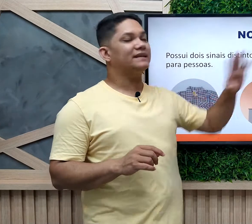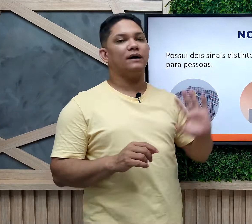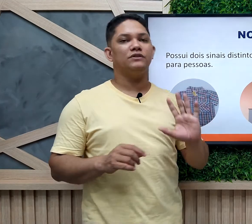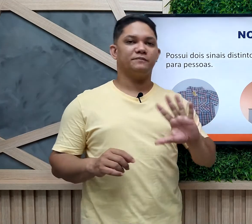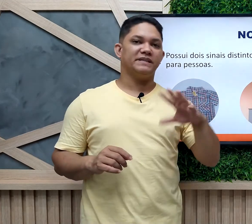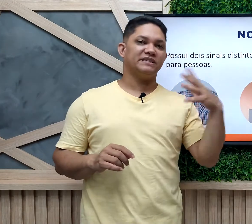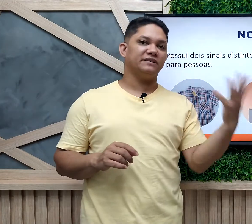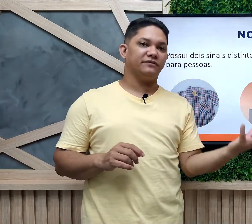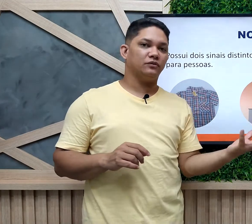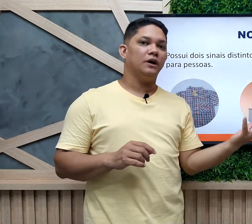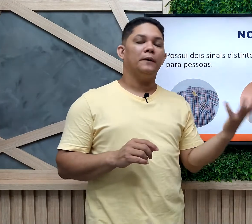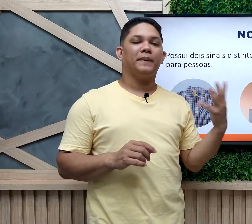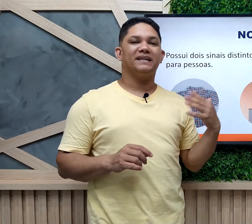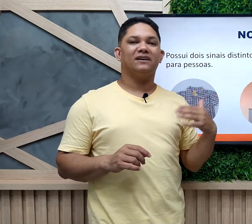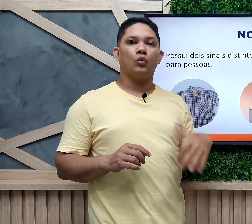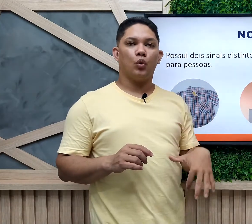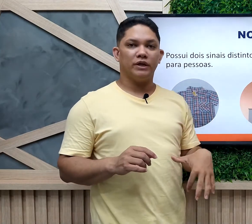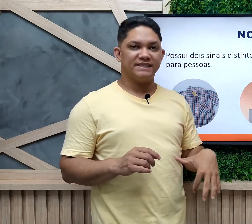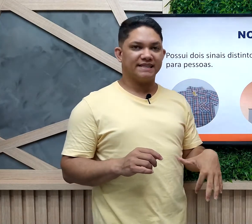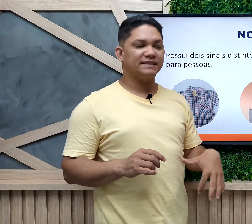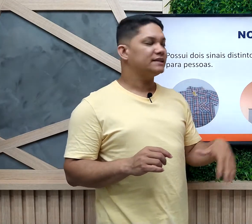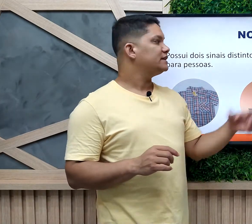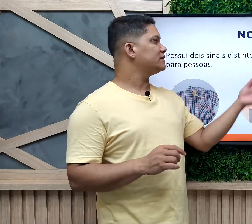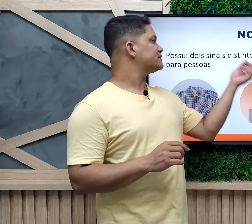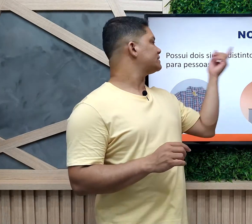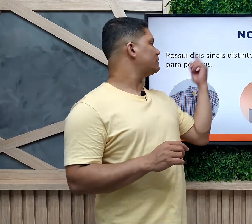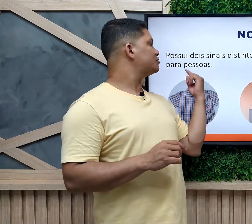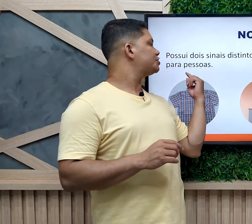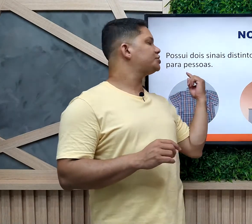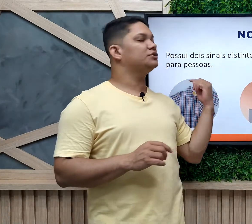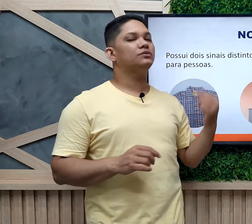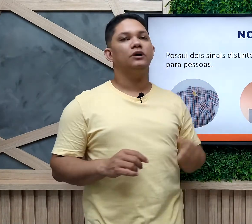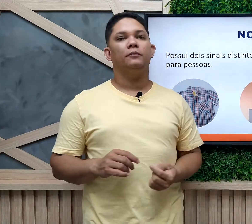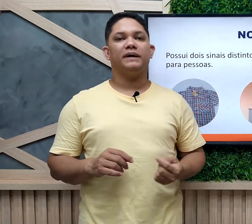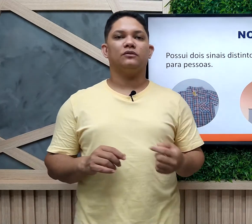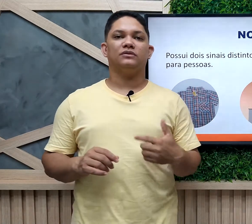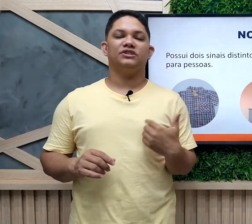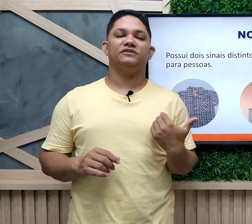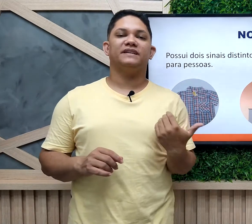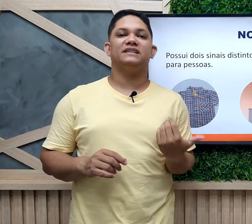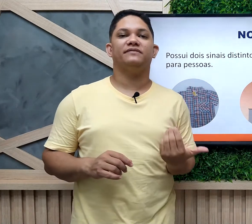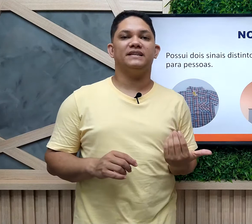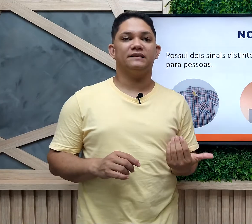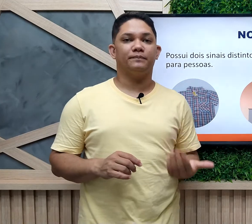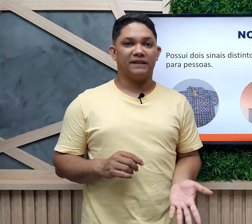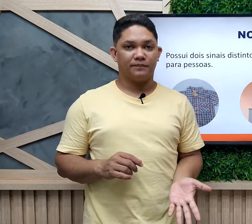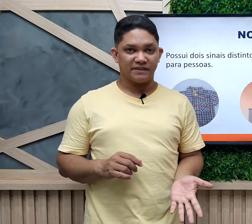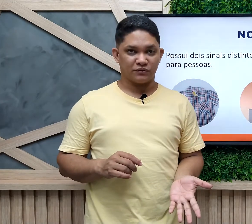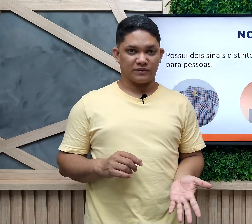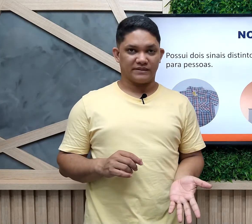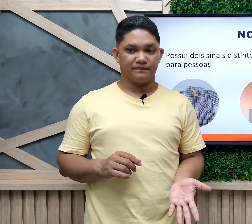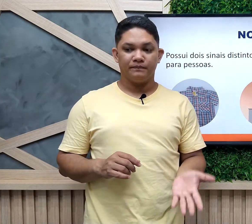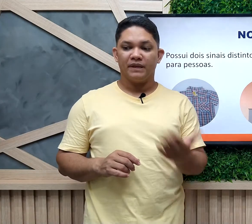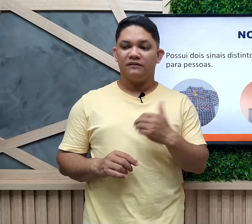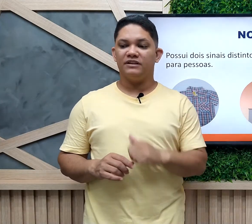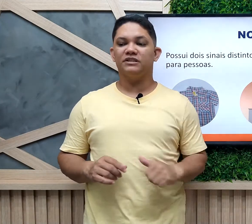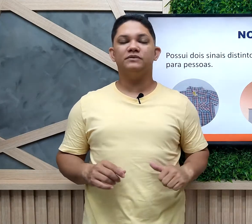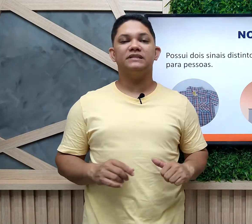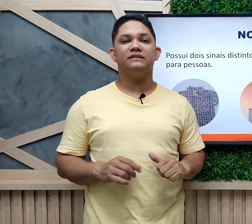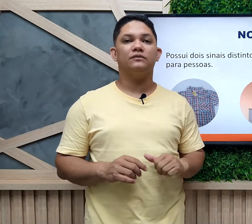sinal específico para coisas e um sinal distinto para quando a gente faz referência para pessoas. Vejamos então